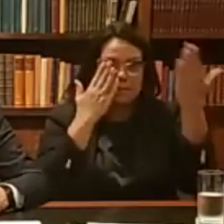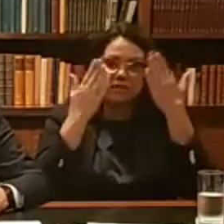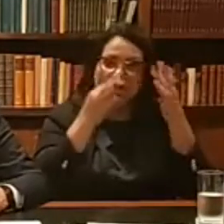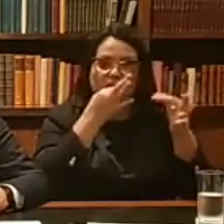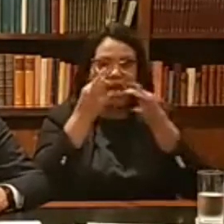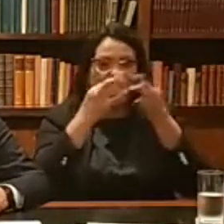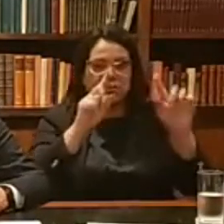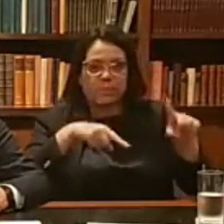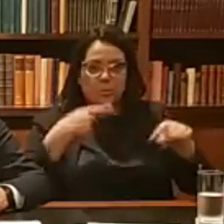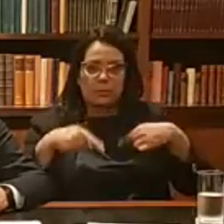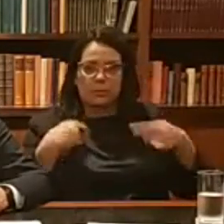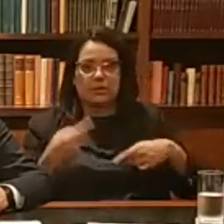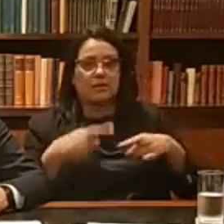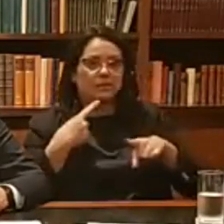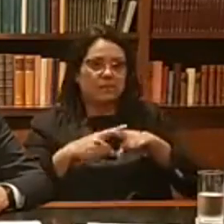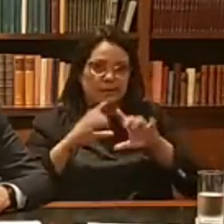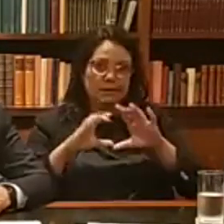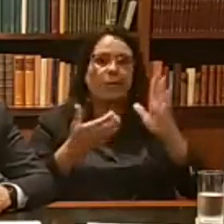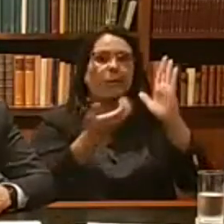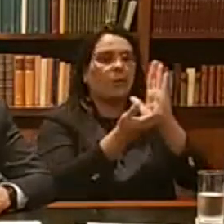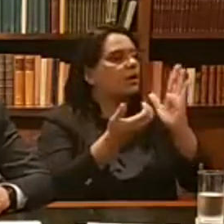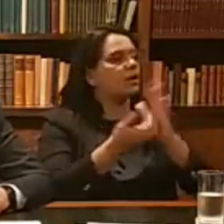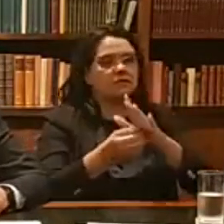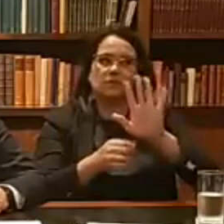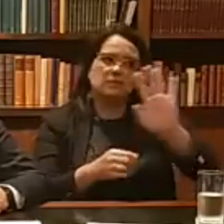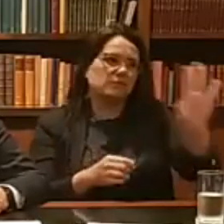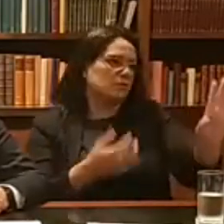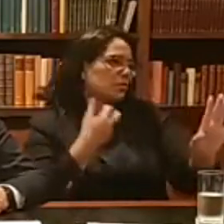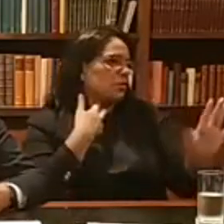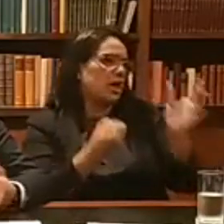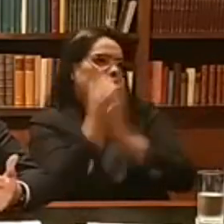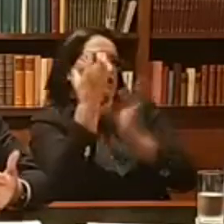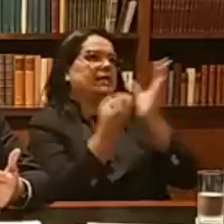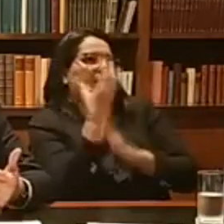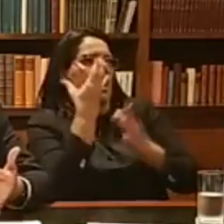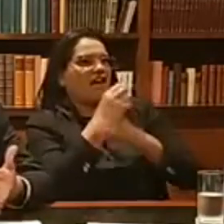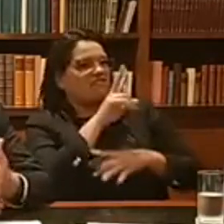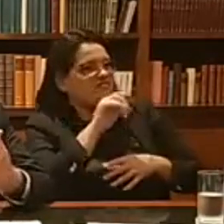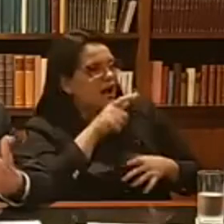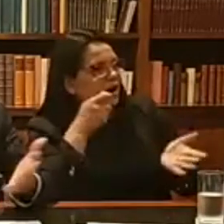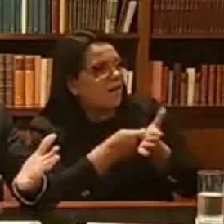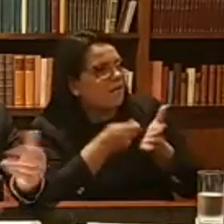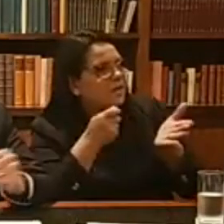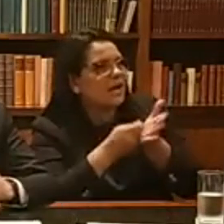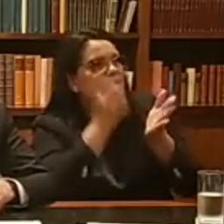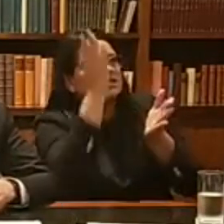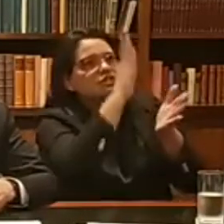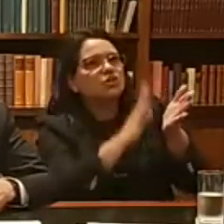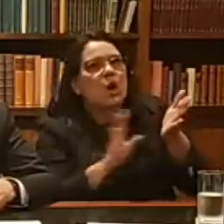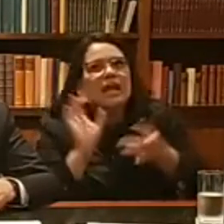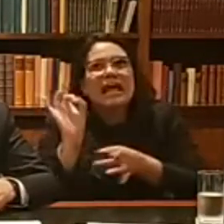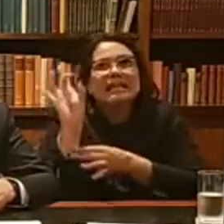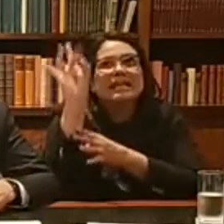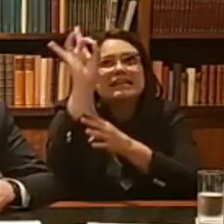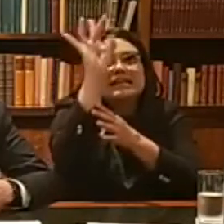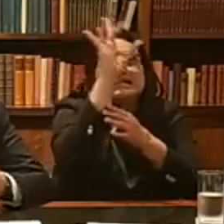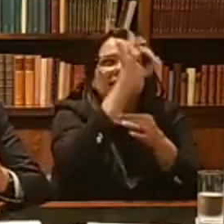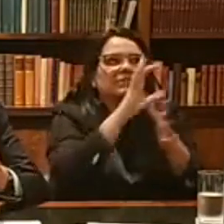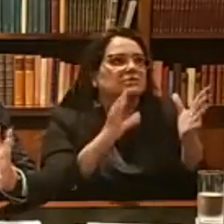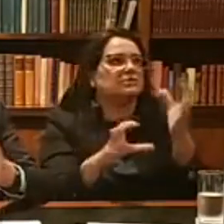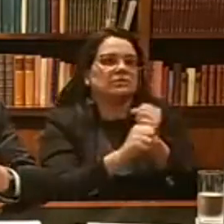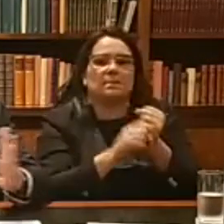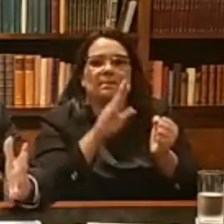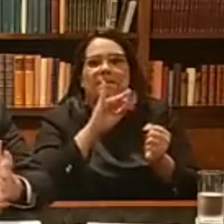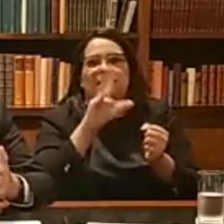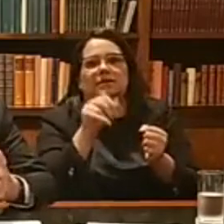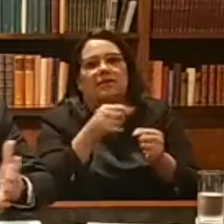quê? O Congresso, eu vetei, o Congresso derrubou o veto, o pessoal fica, eu fui parlamentar também, fica